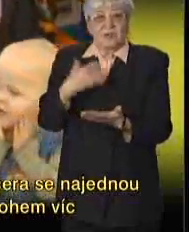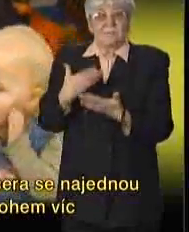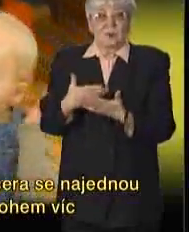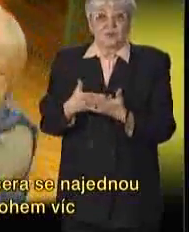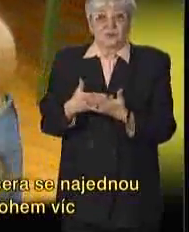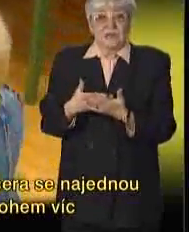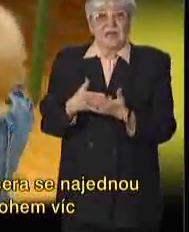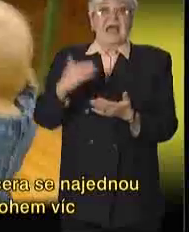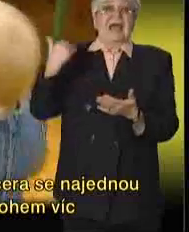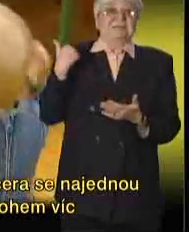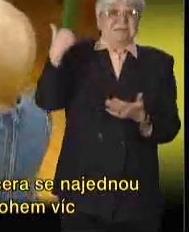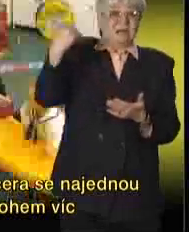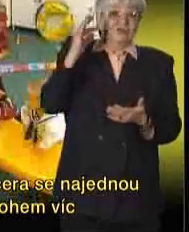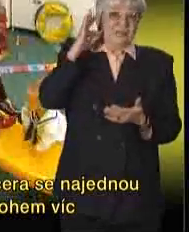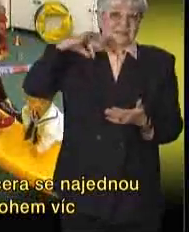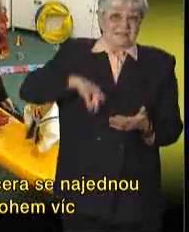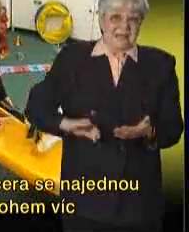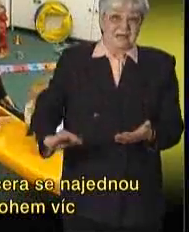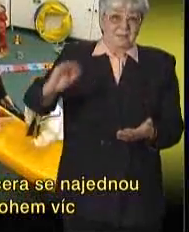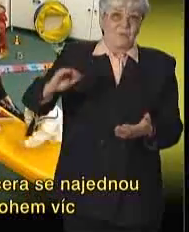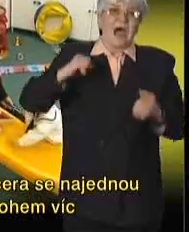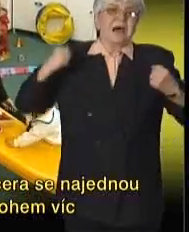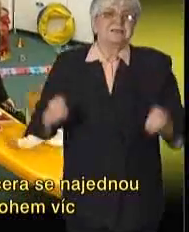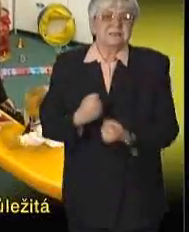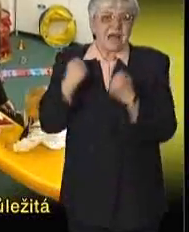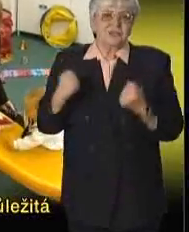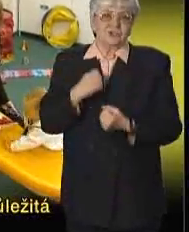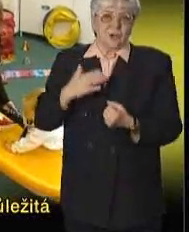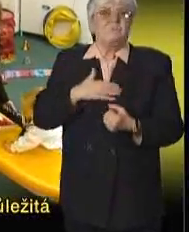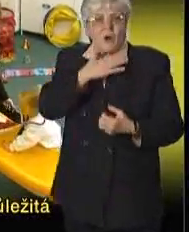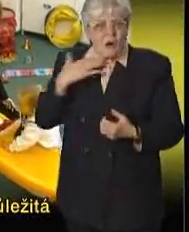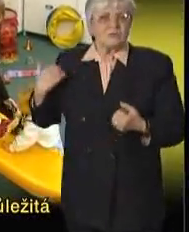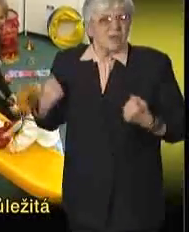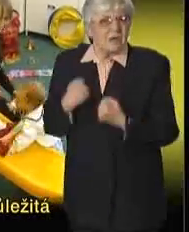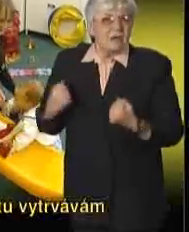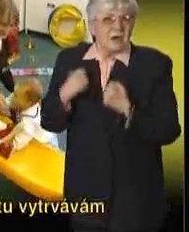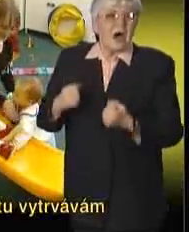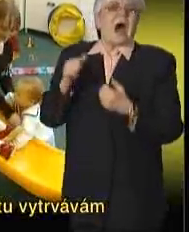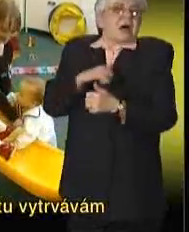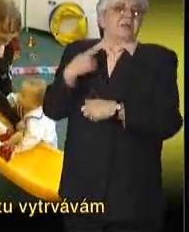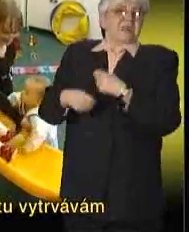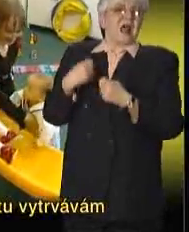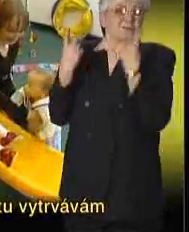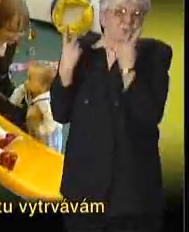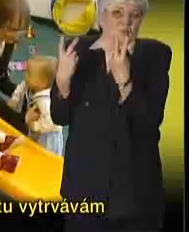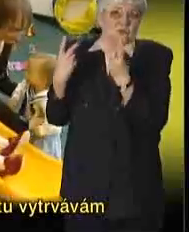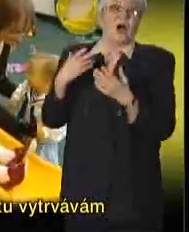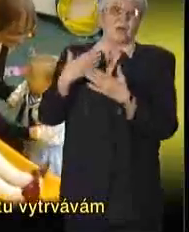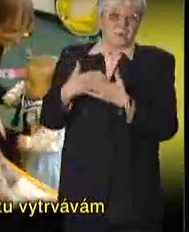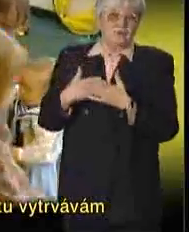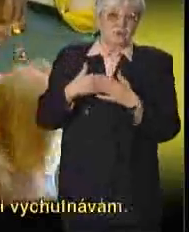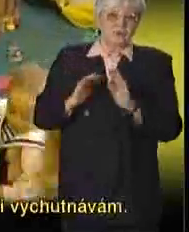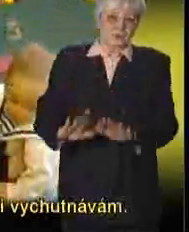protože starší dcera se snaží mnohem víc a je důležitá, takže proto to vlastně